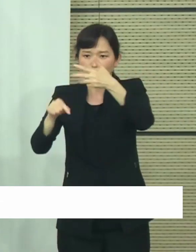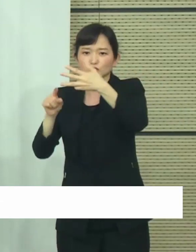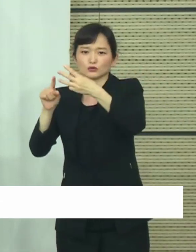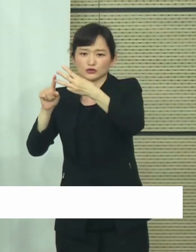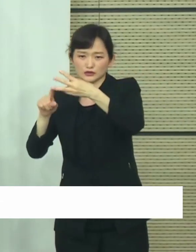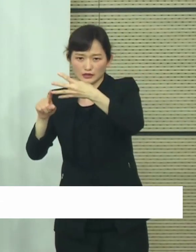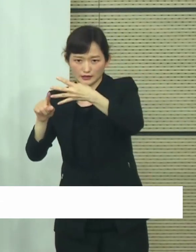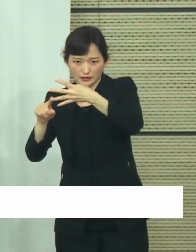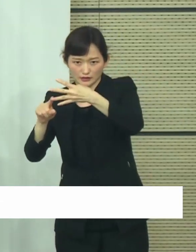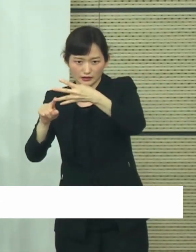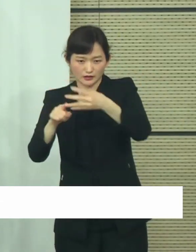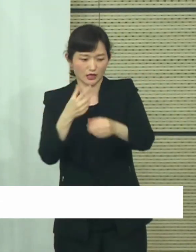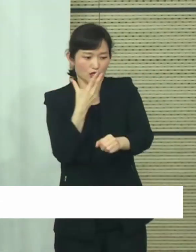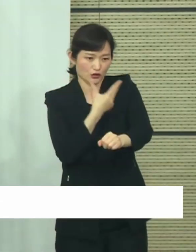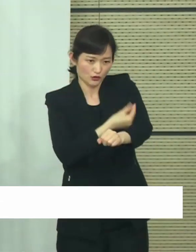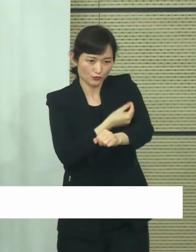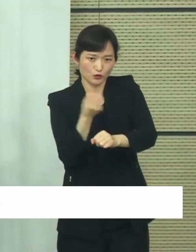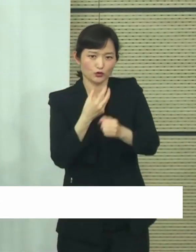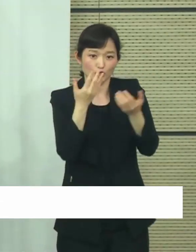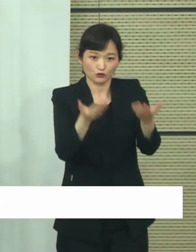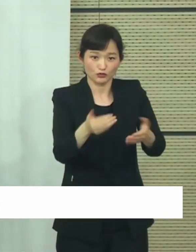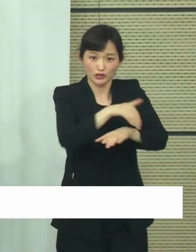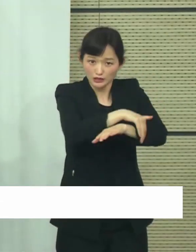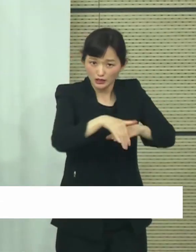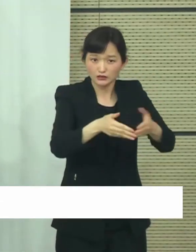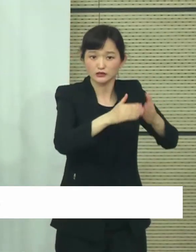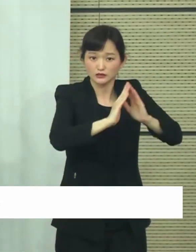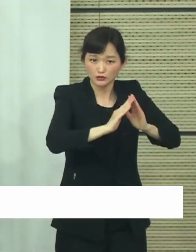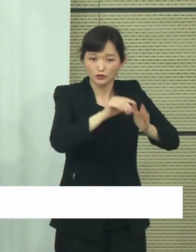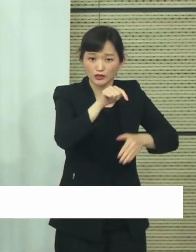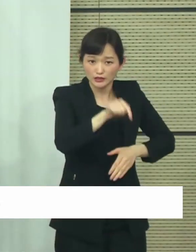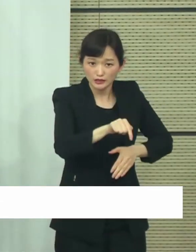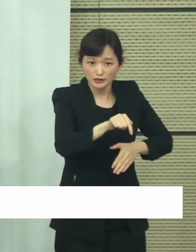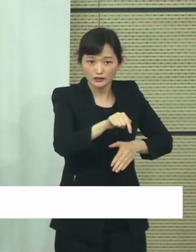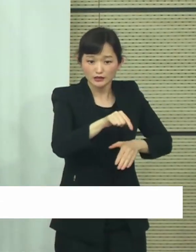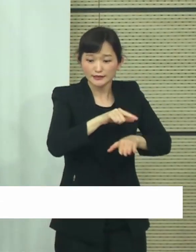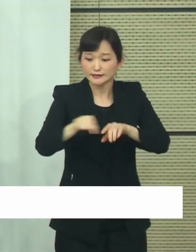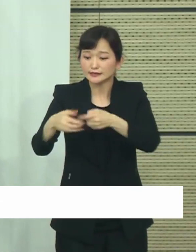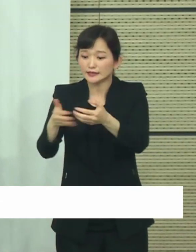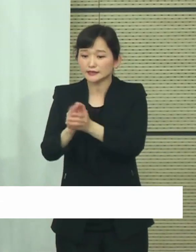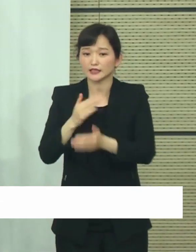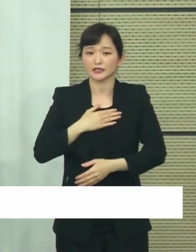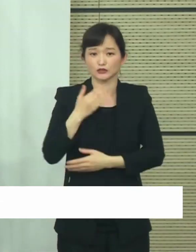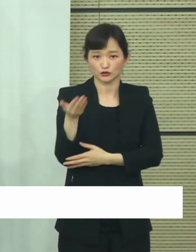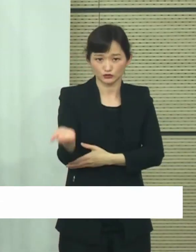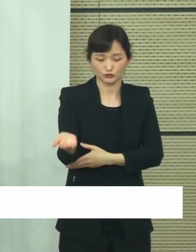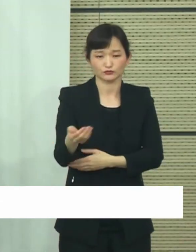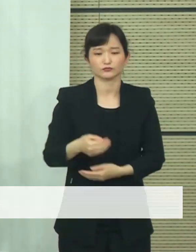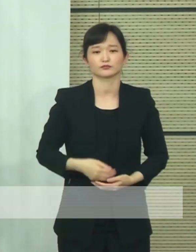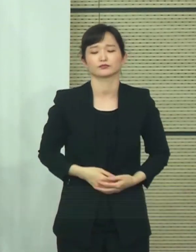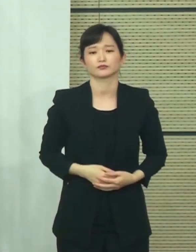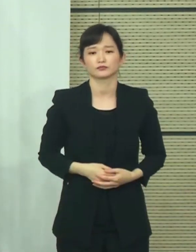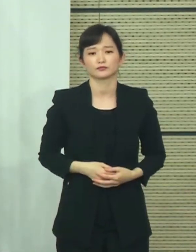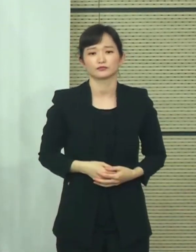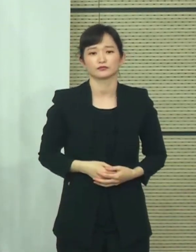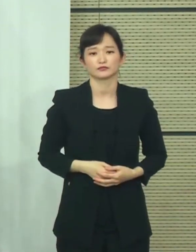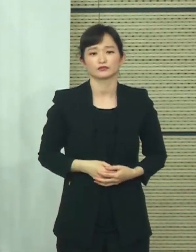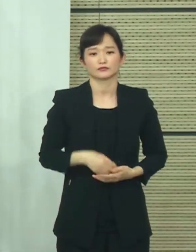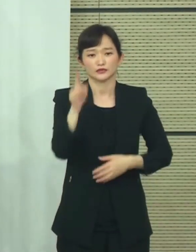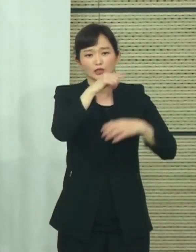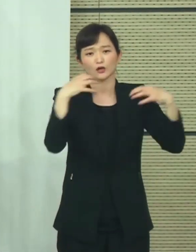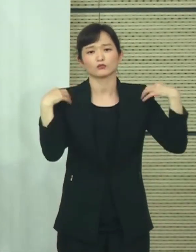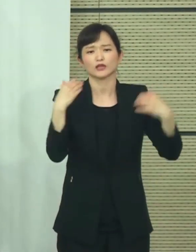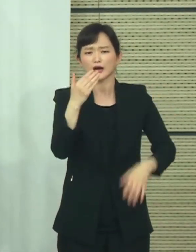까지 접종 및 휴가 계획을 수립하고 이를 시 자체의 공유 하도록 하였습니다 정보는